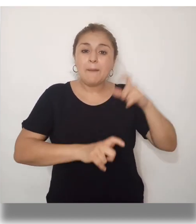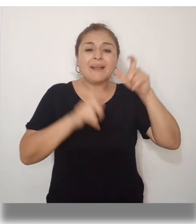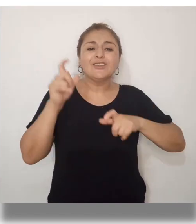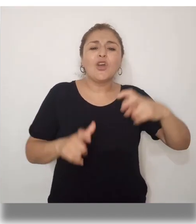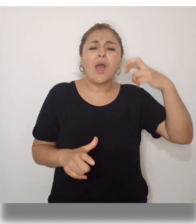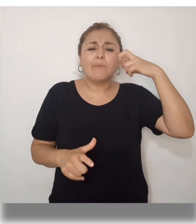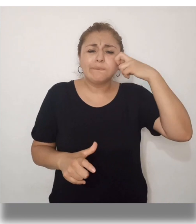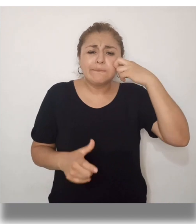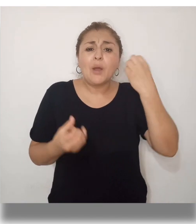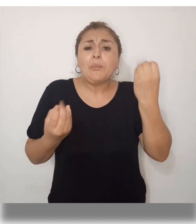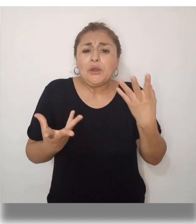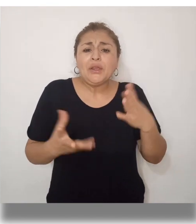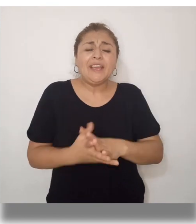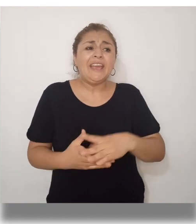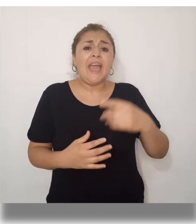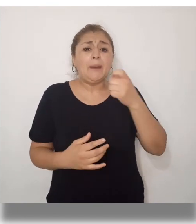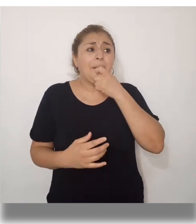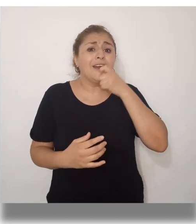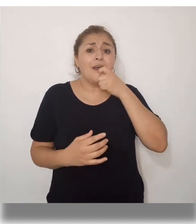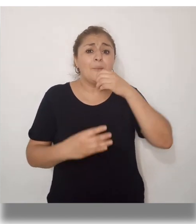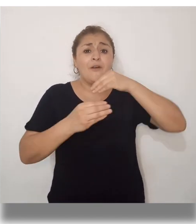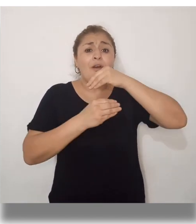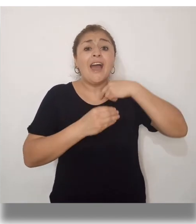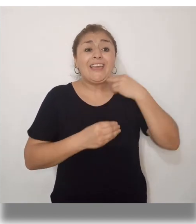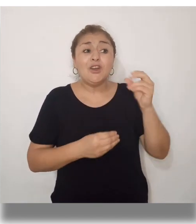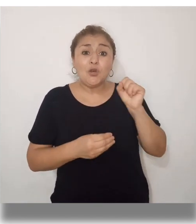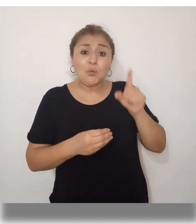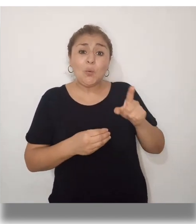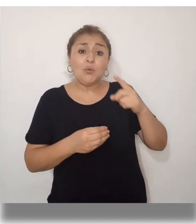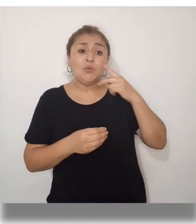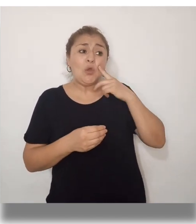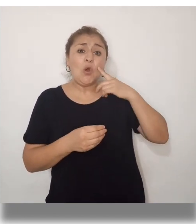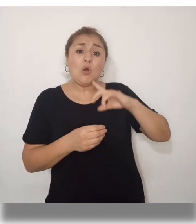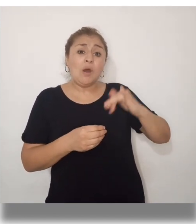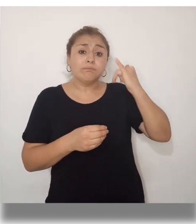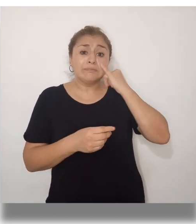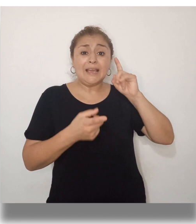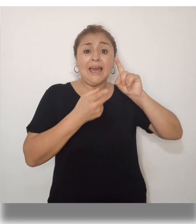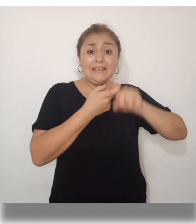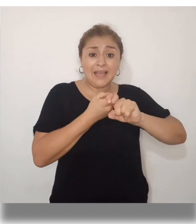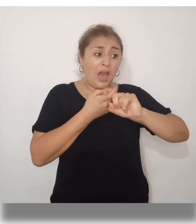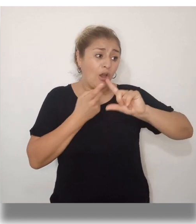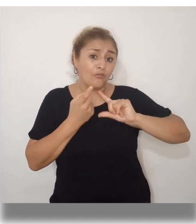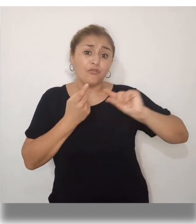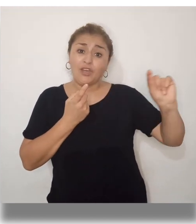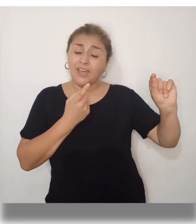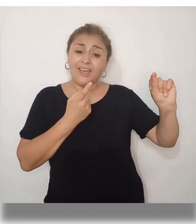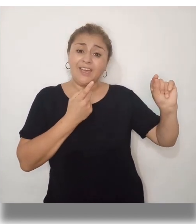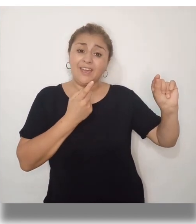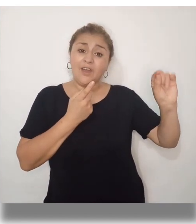hijos que se habían ido de la casa para formar sus propias familias o para emprender